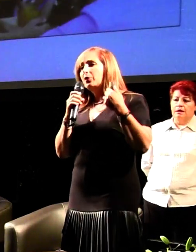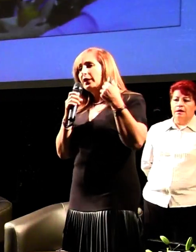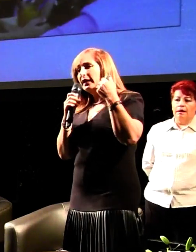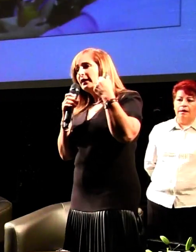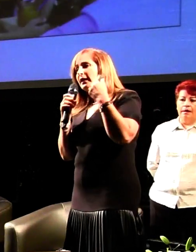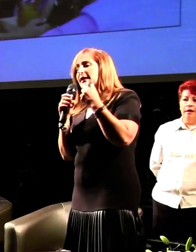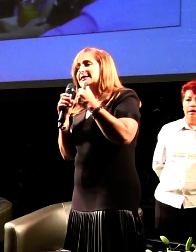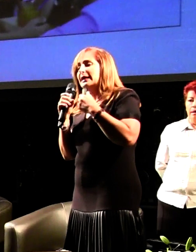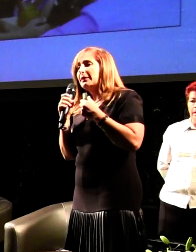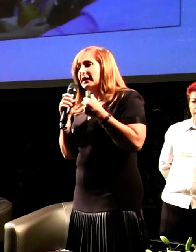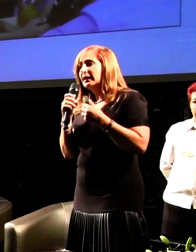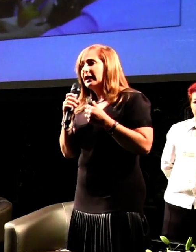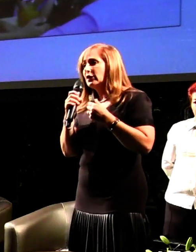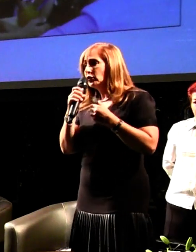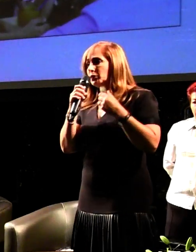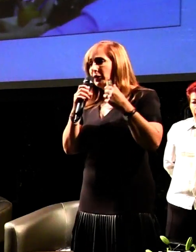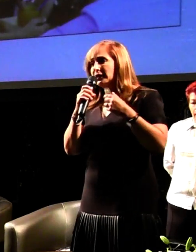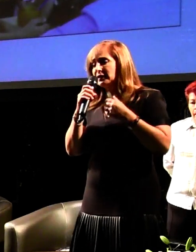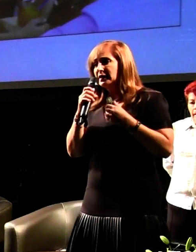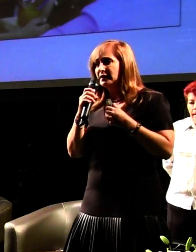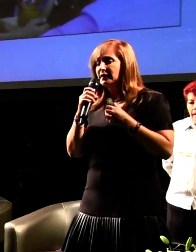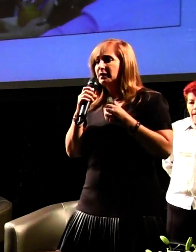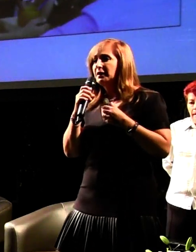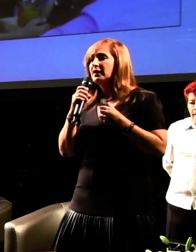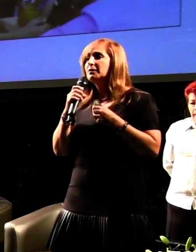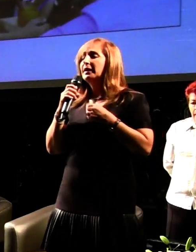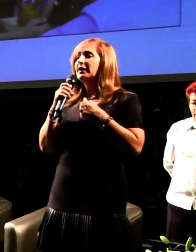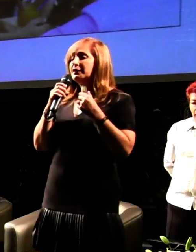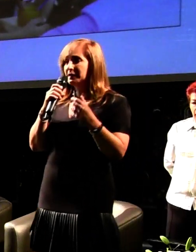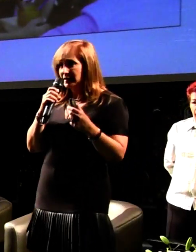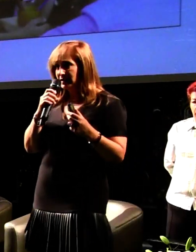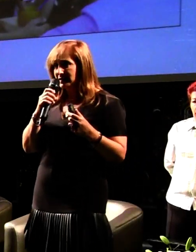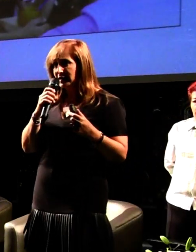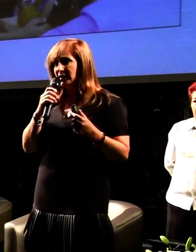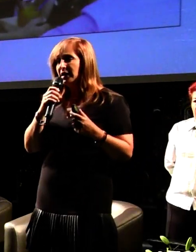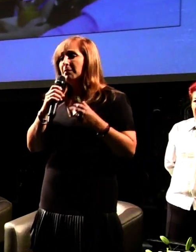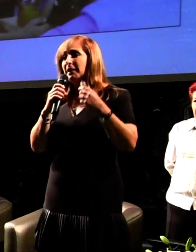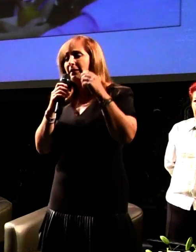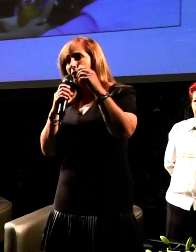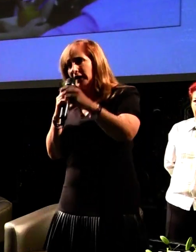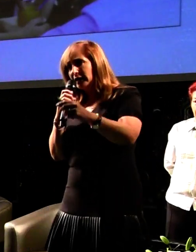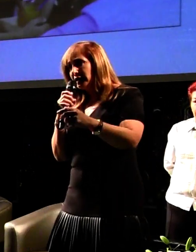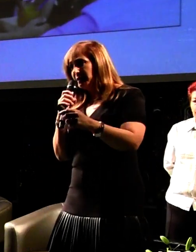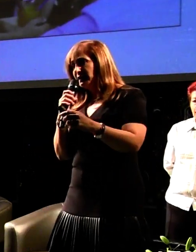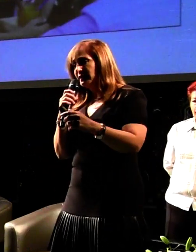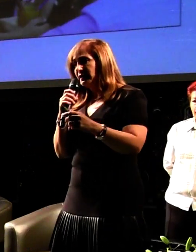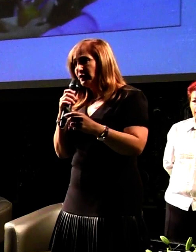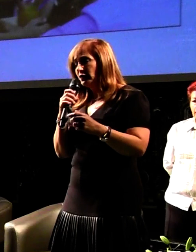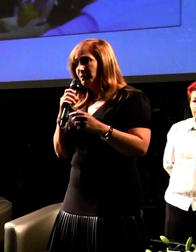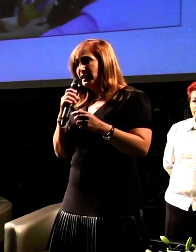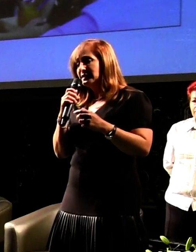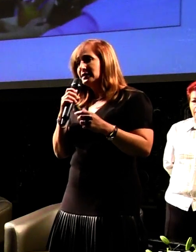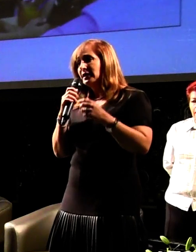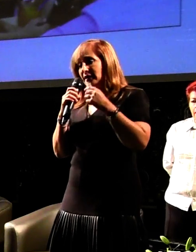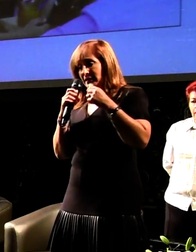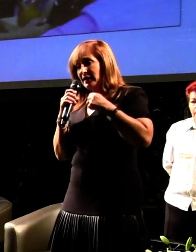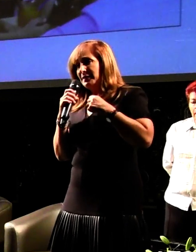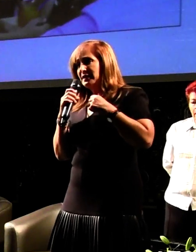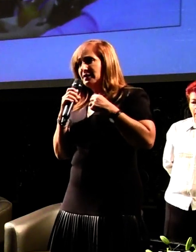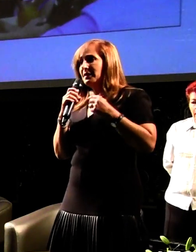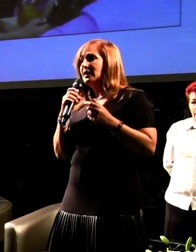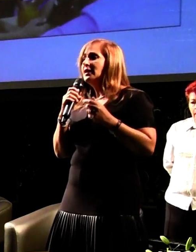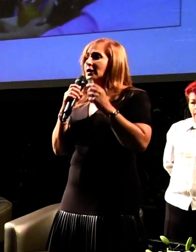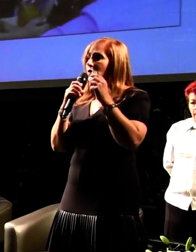para poder saber que ellos pueden tener esas habilidades para defenderse, para poner límites hacia los demás,